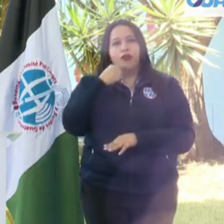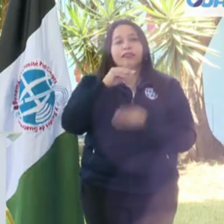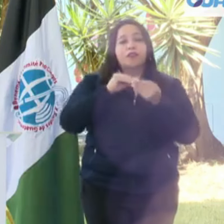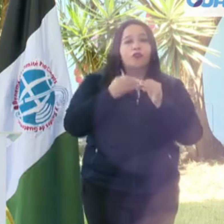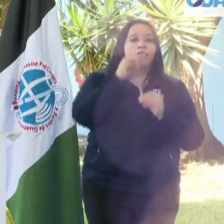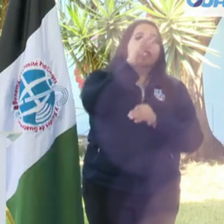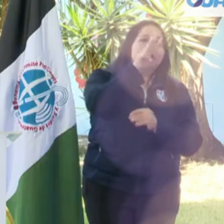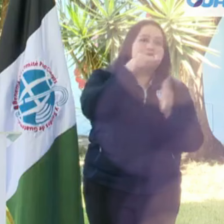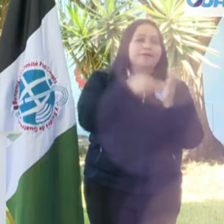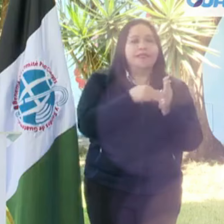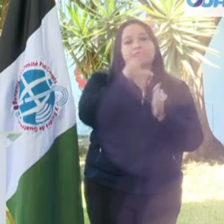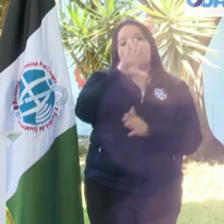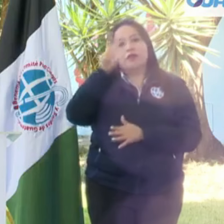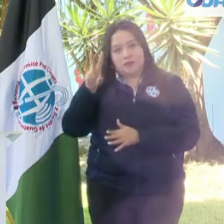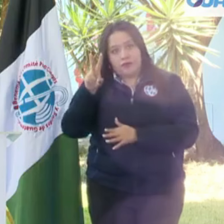3052.